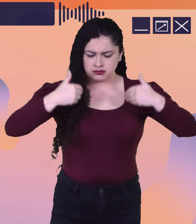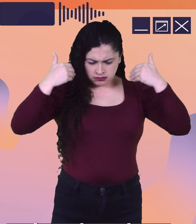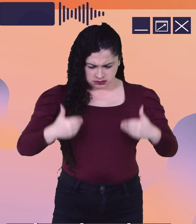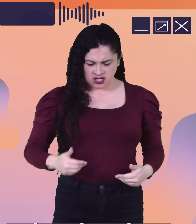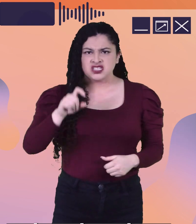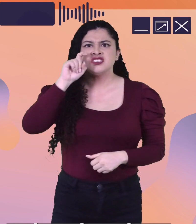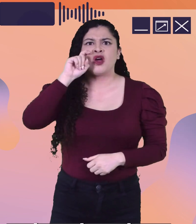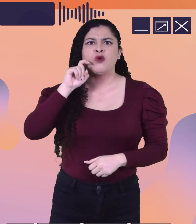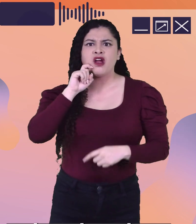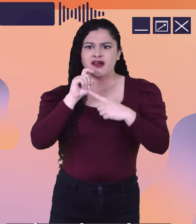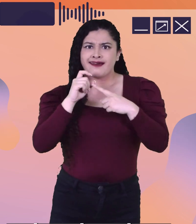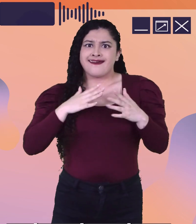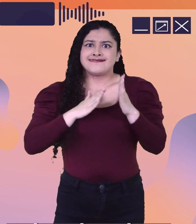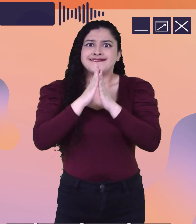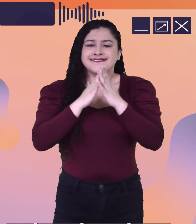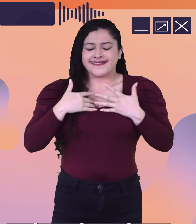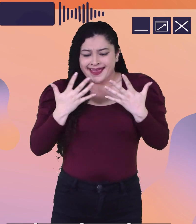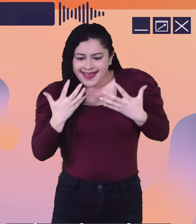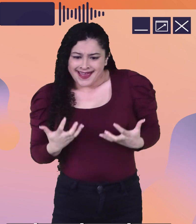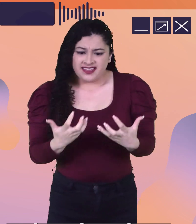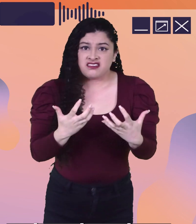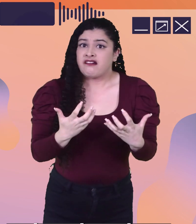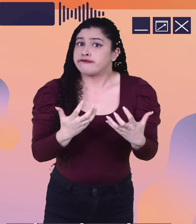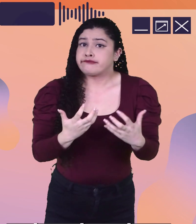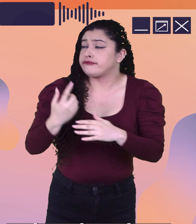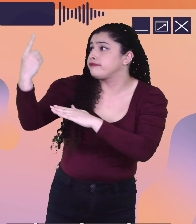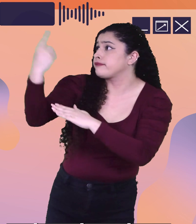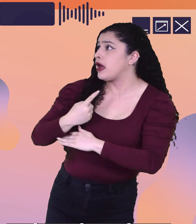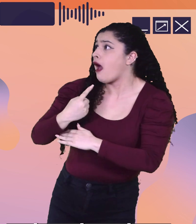sin poder sobre nuestra sexualidad,